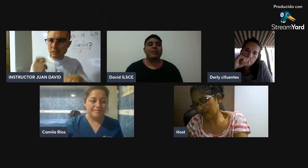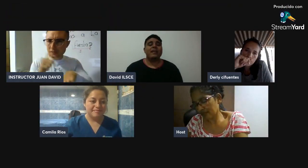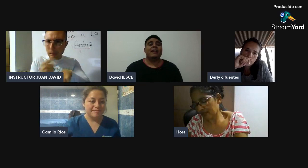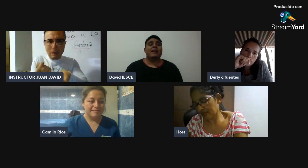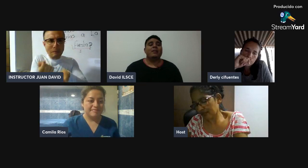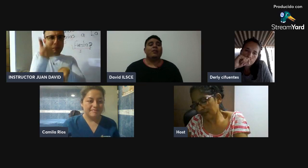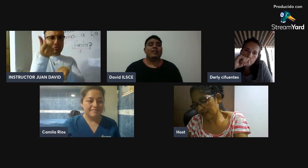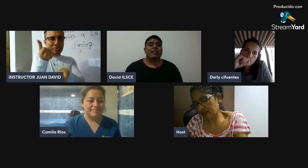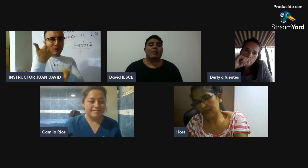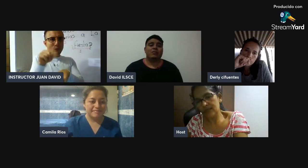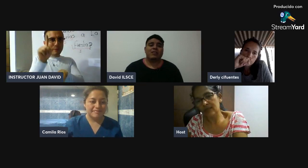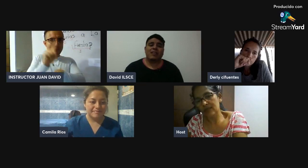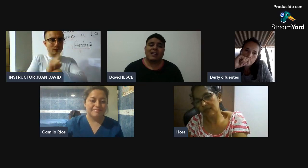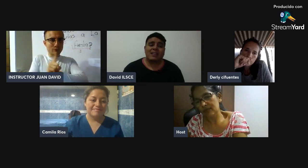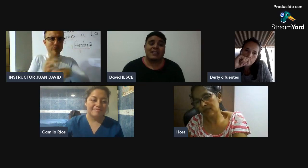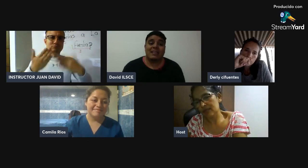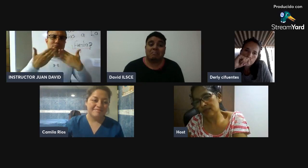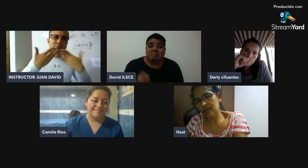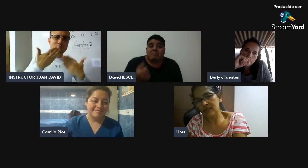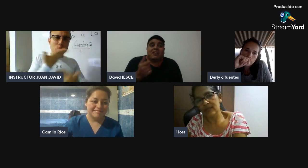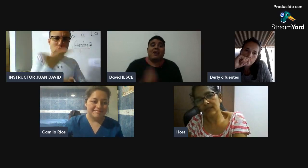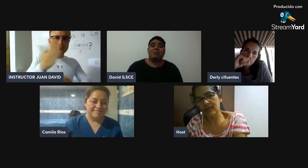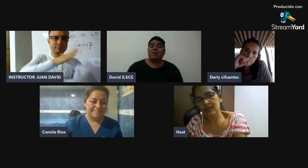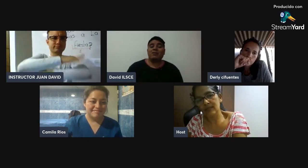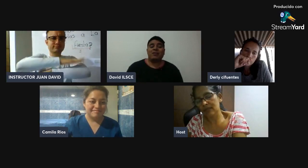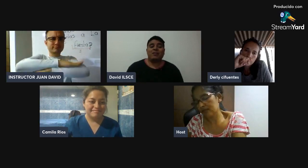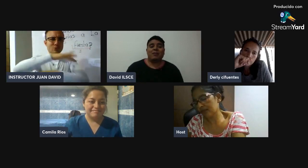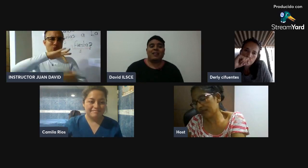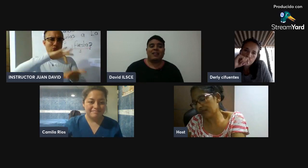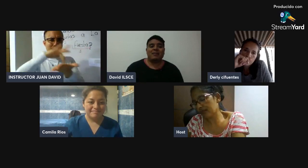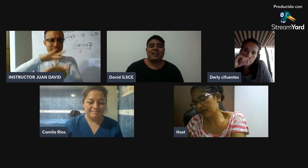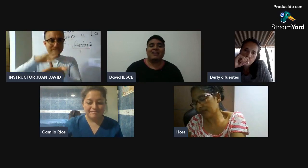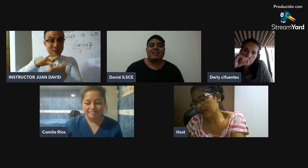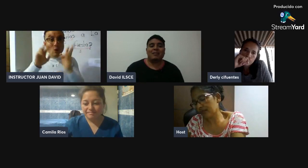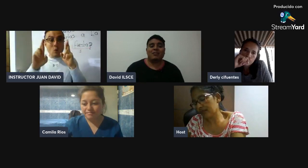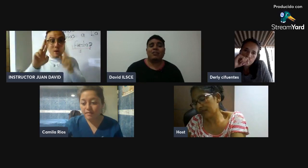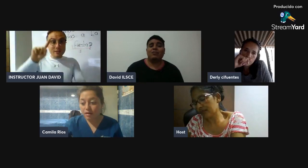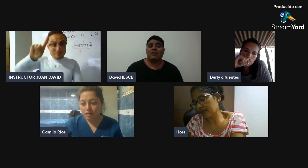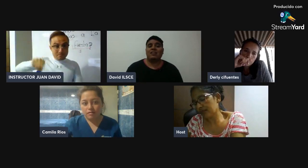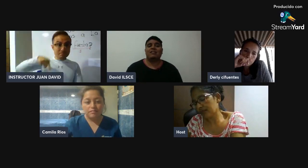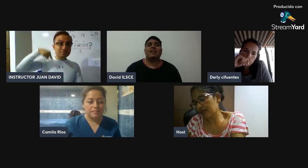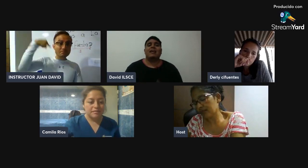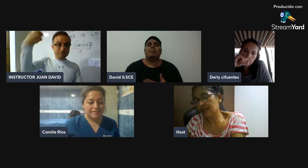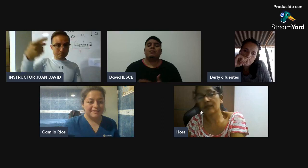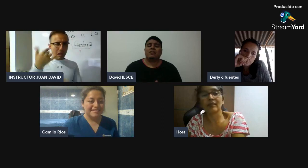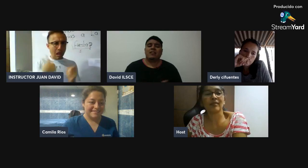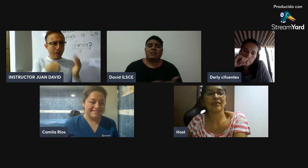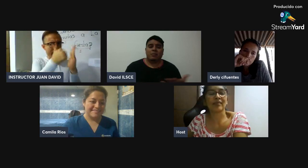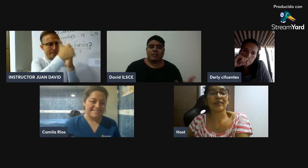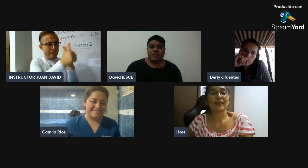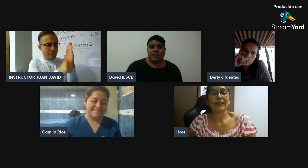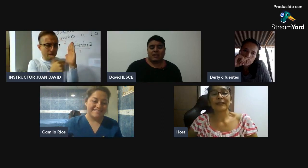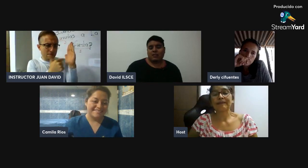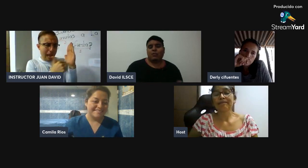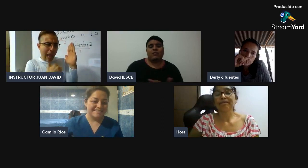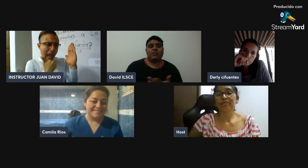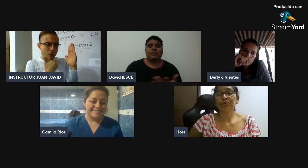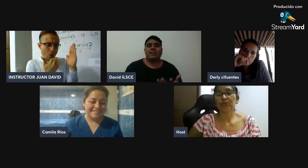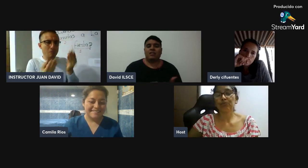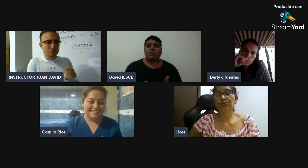no a ti muchas gracias a un minuto para terminar la transmisión a ustedes muchas gracias por estar juiciosa si a todos